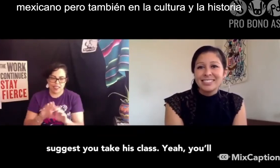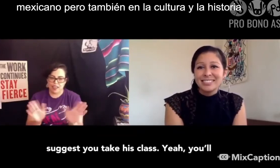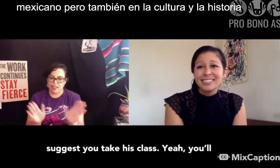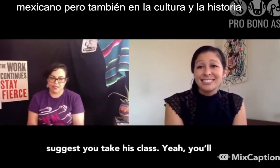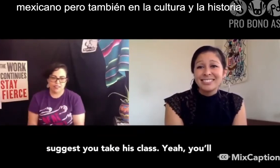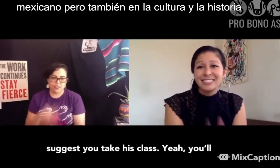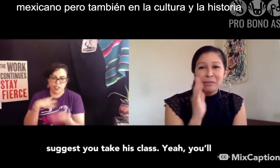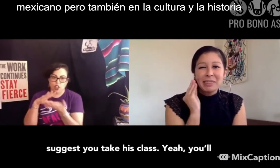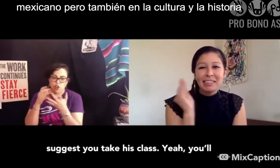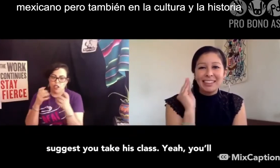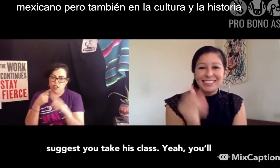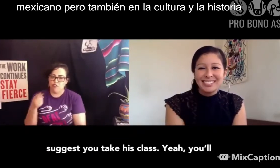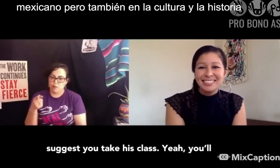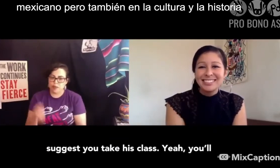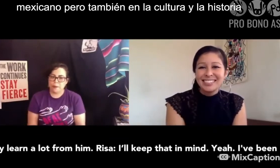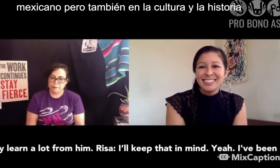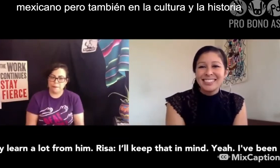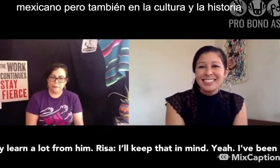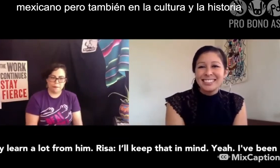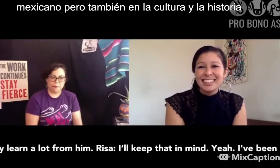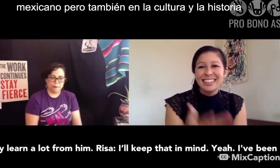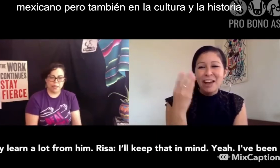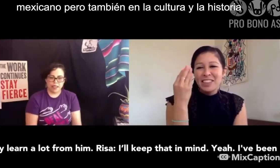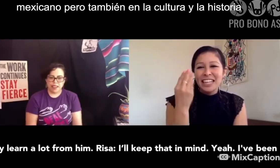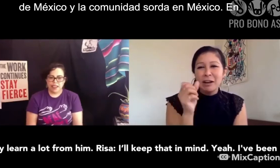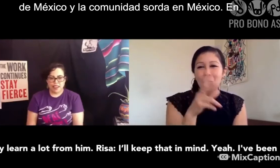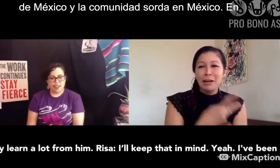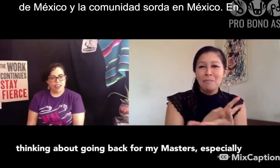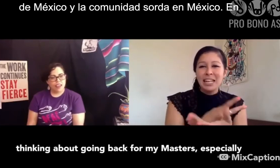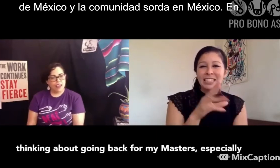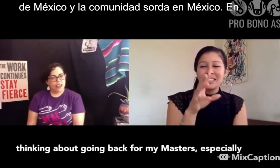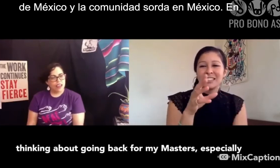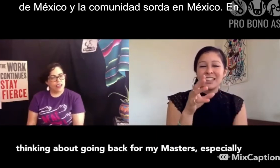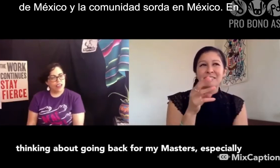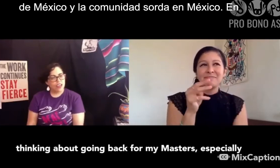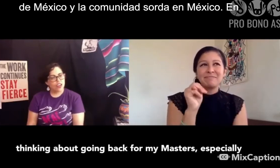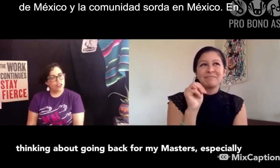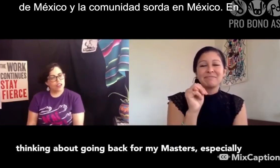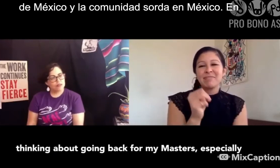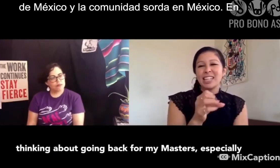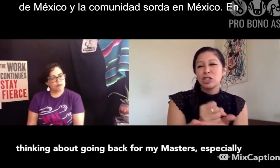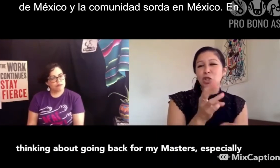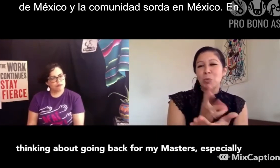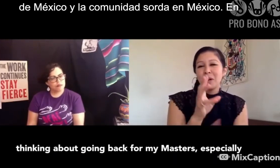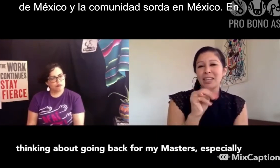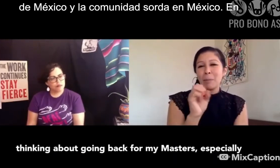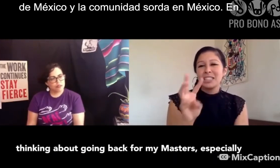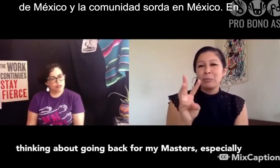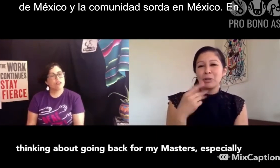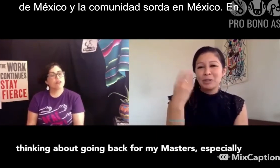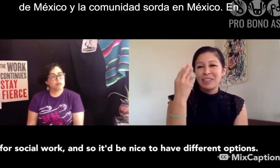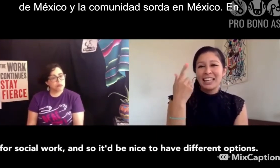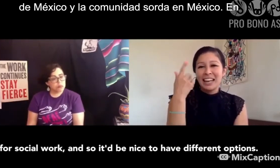señas mexicano, pero también en la cultura y la historia de México y la comunidad sorda